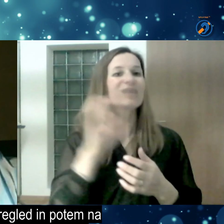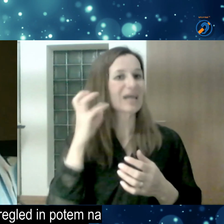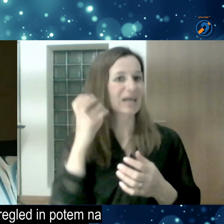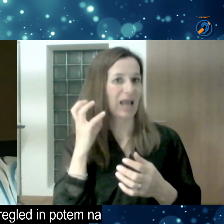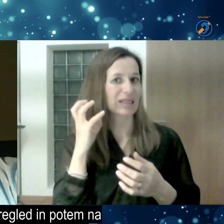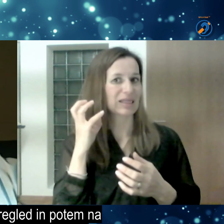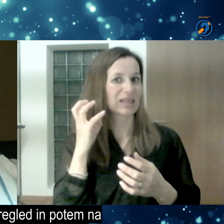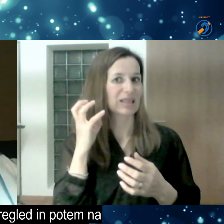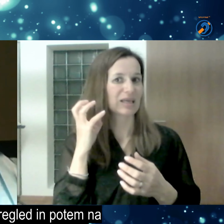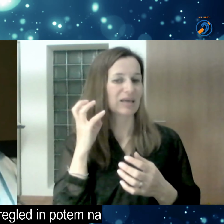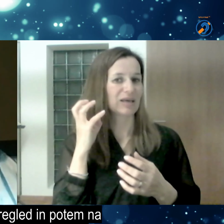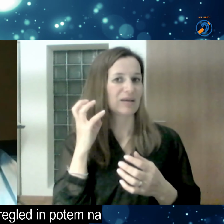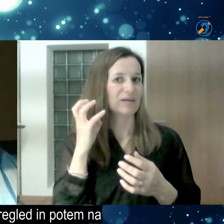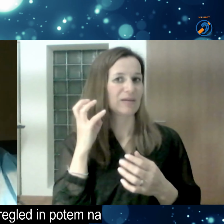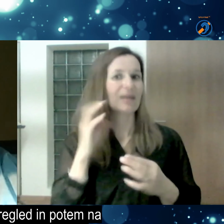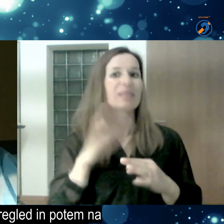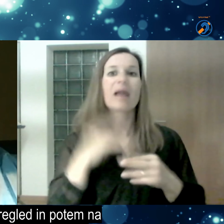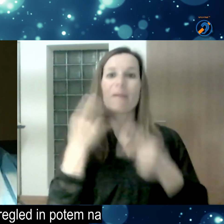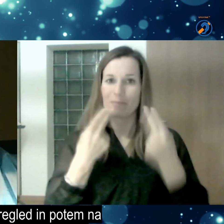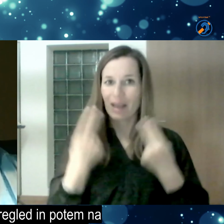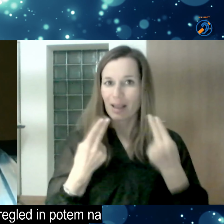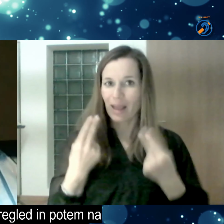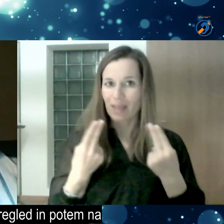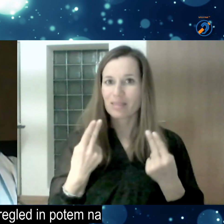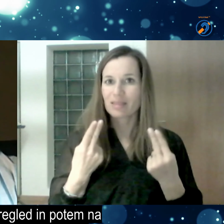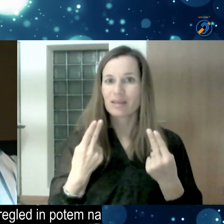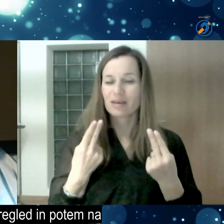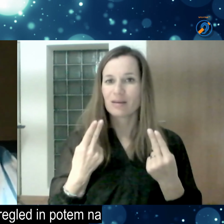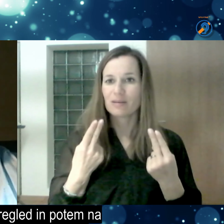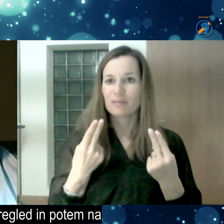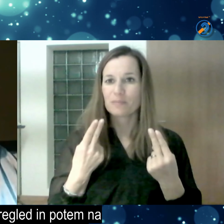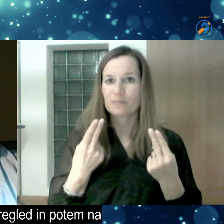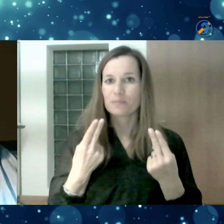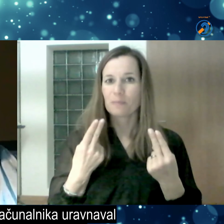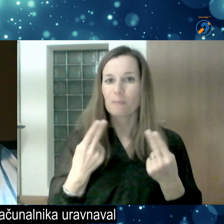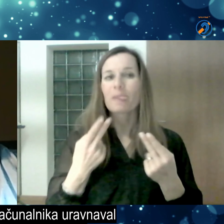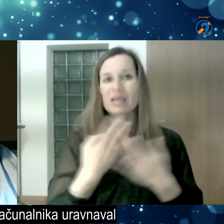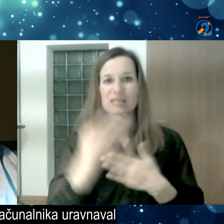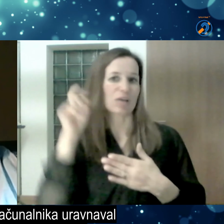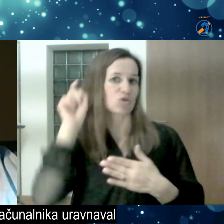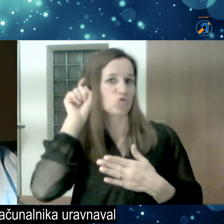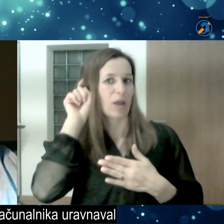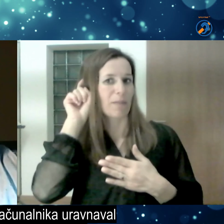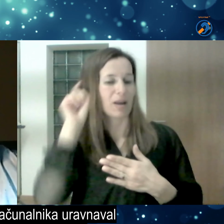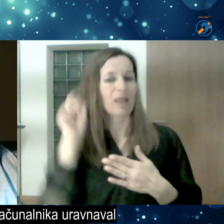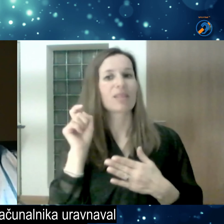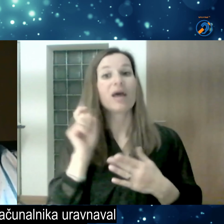na pregled in potem dobavo slušnega aparata, kako je